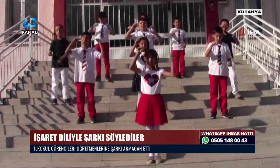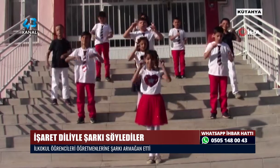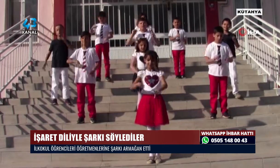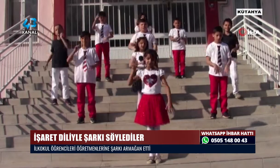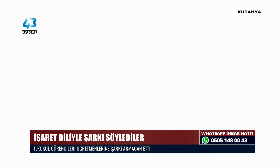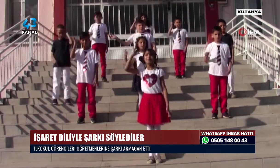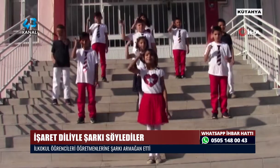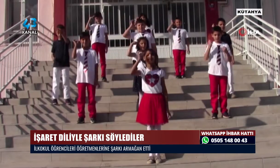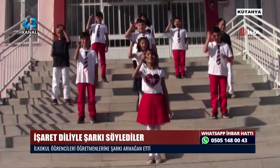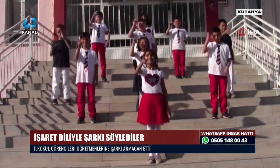seslendirdi.